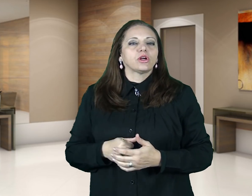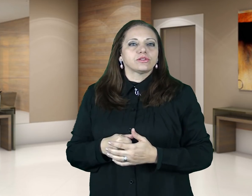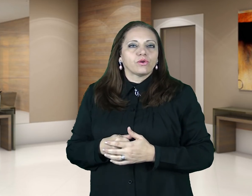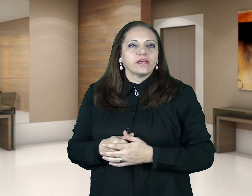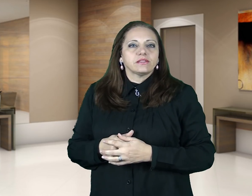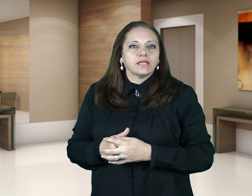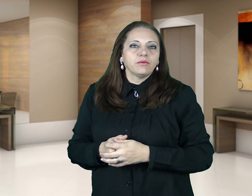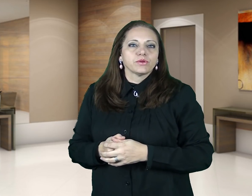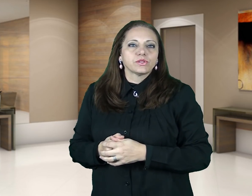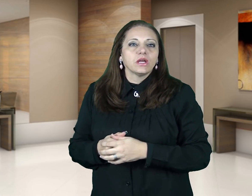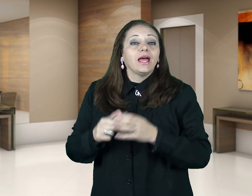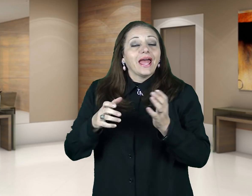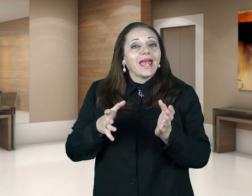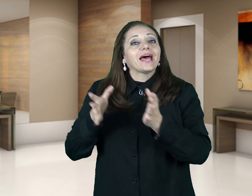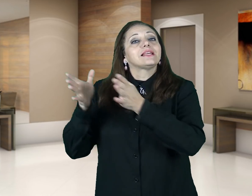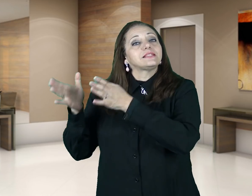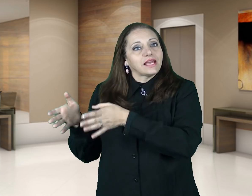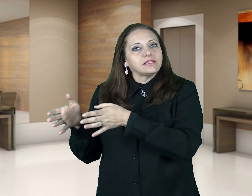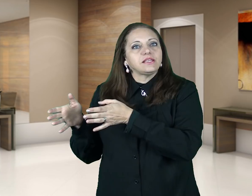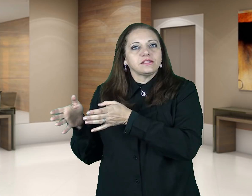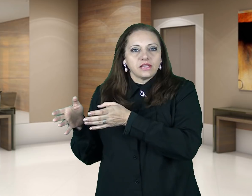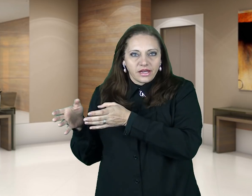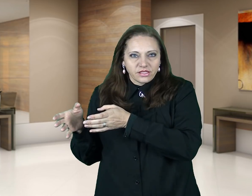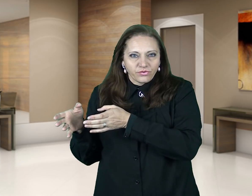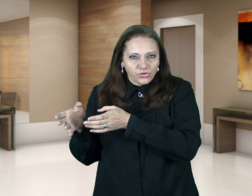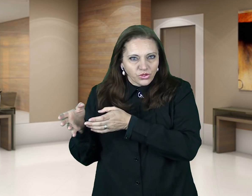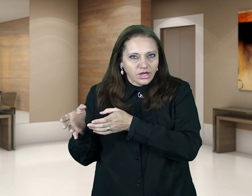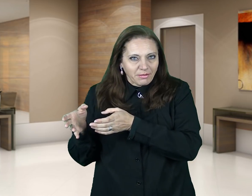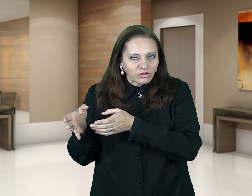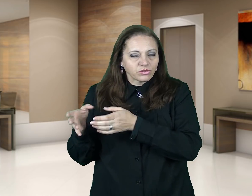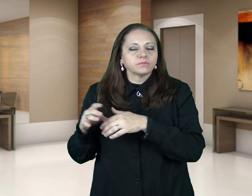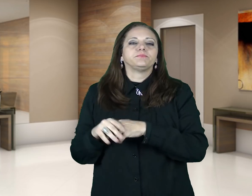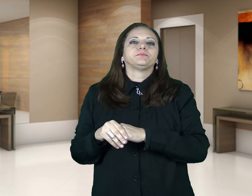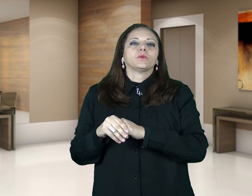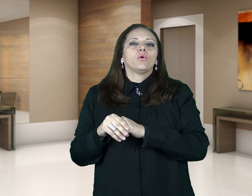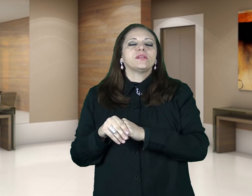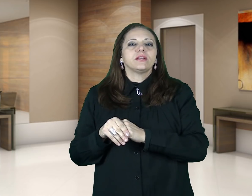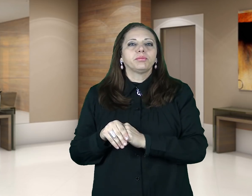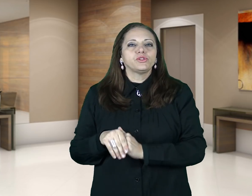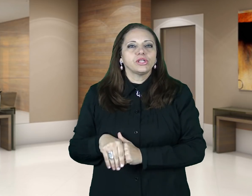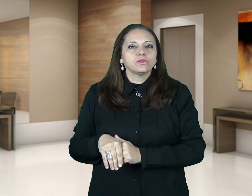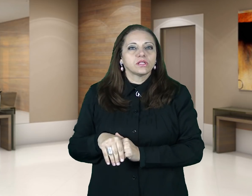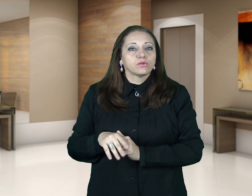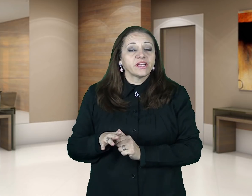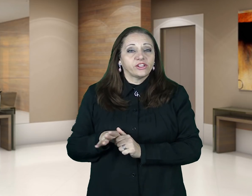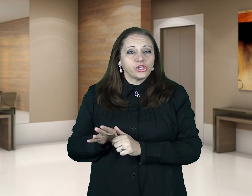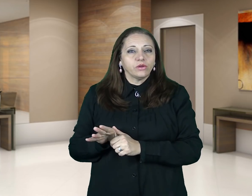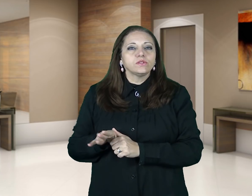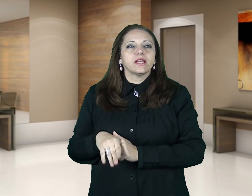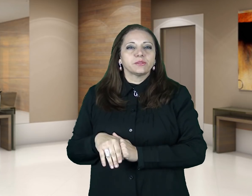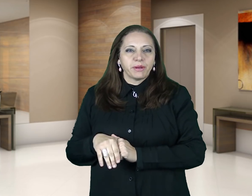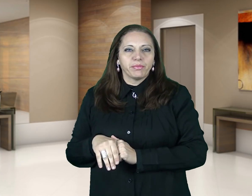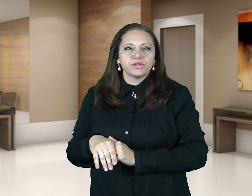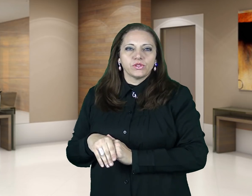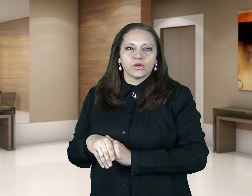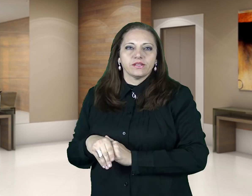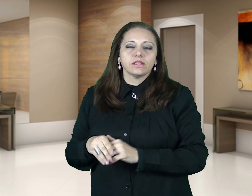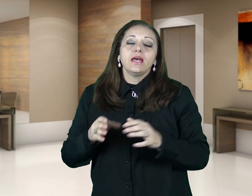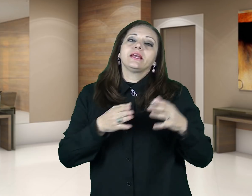nós conhecemos, elas existem nesse funcionamento. Um exemplo disso são os artigos e as preposições, que